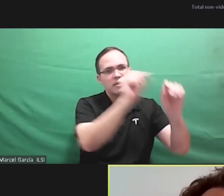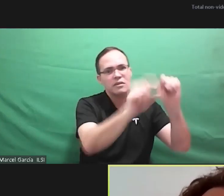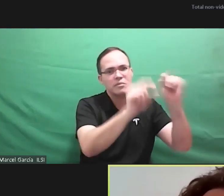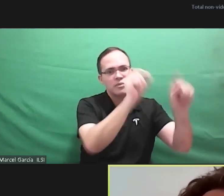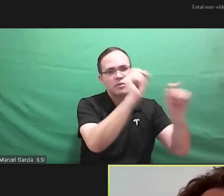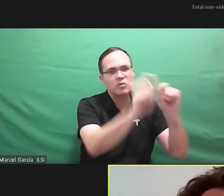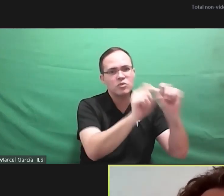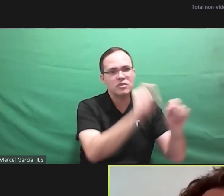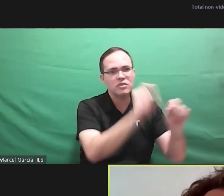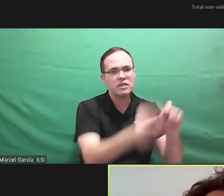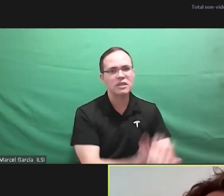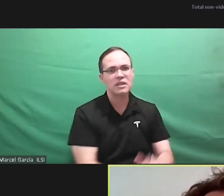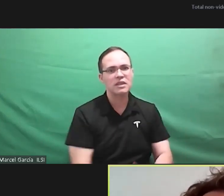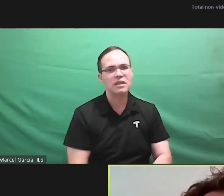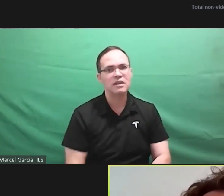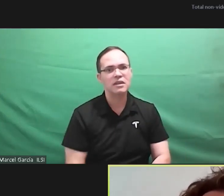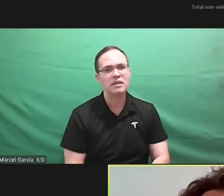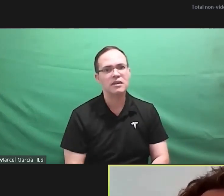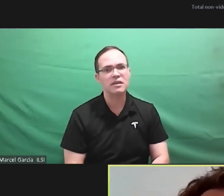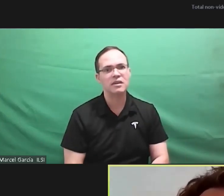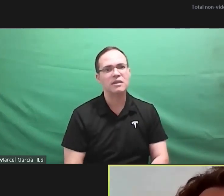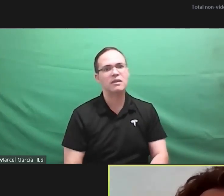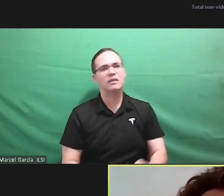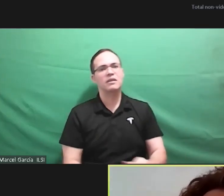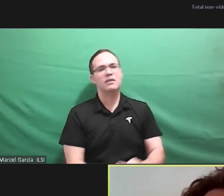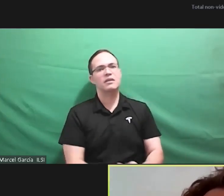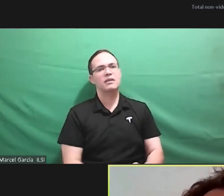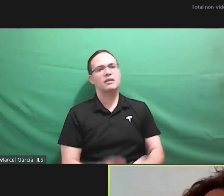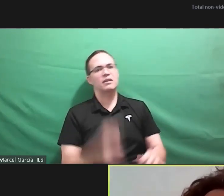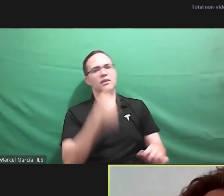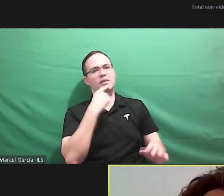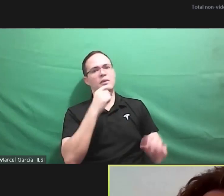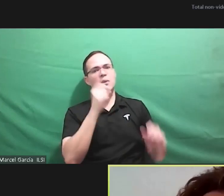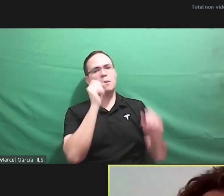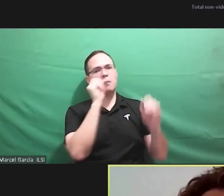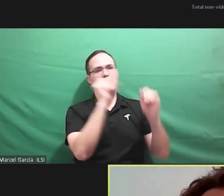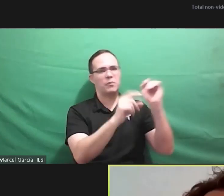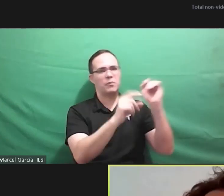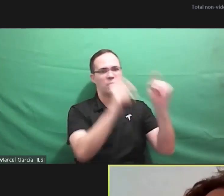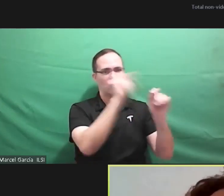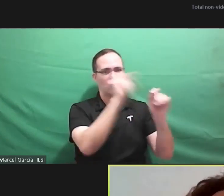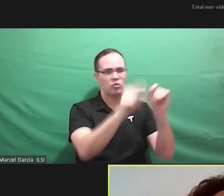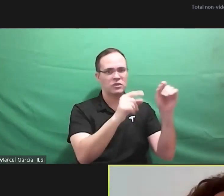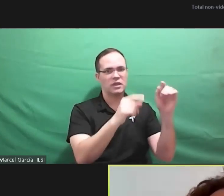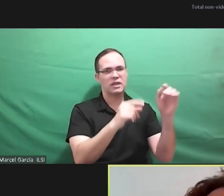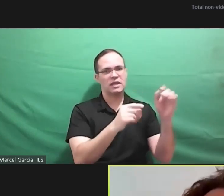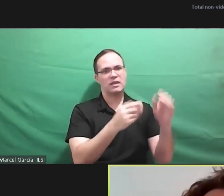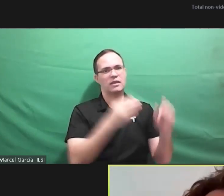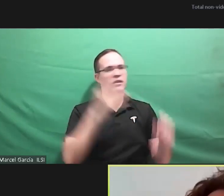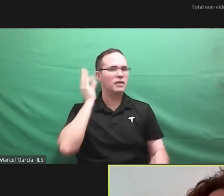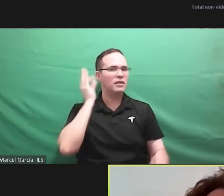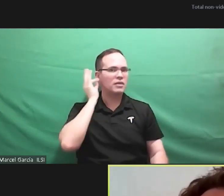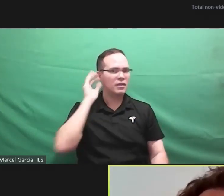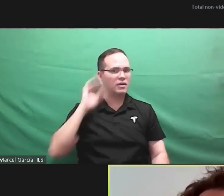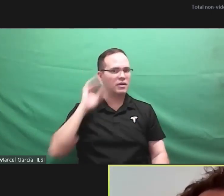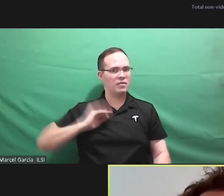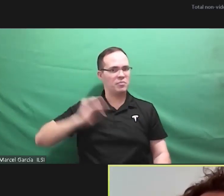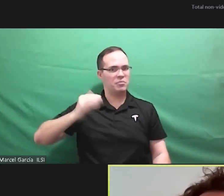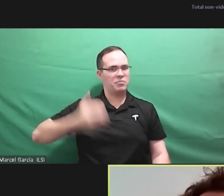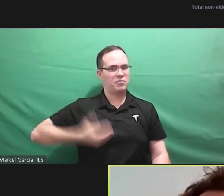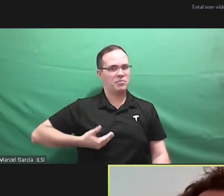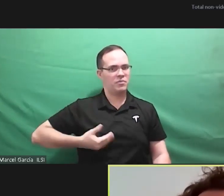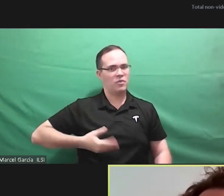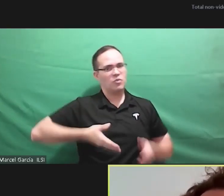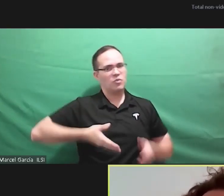Y las preguntas tienen que estar planteadas a la madre o al cuidador. no podemos preguntar directamente al niño. Es